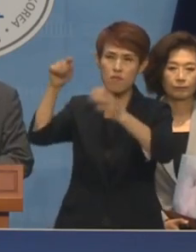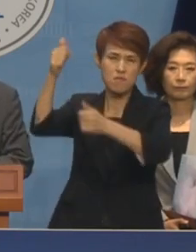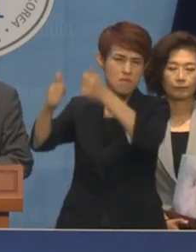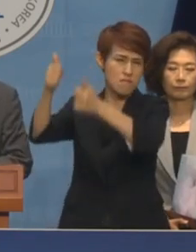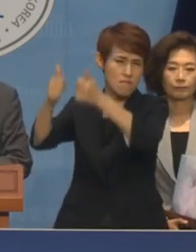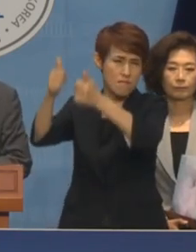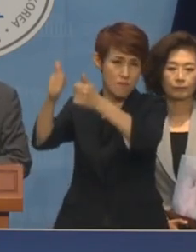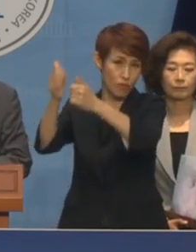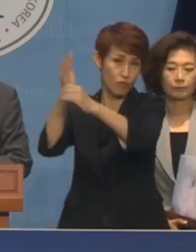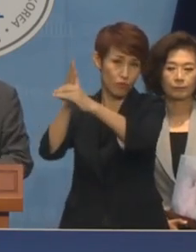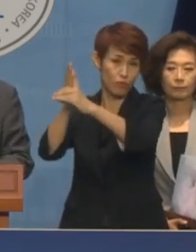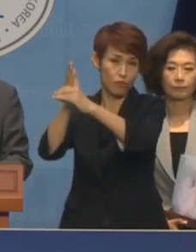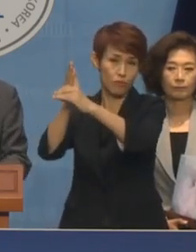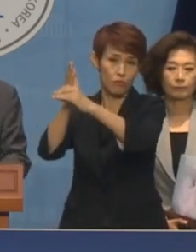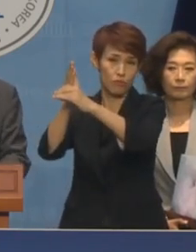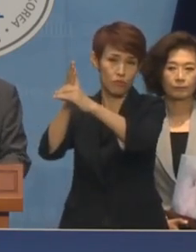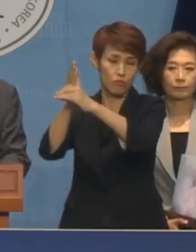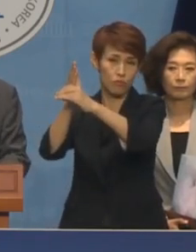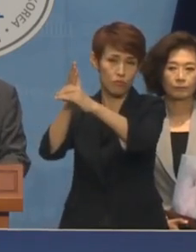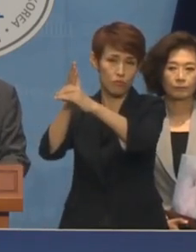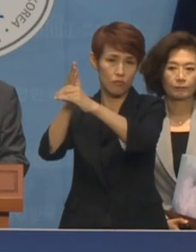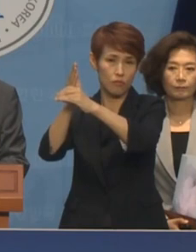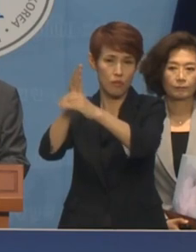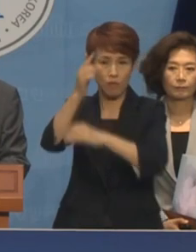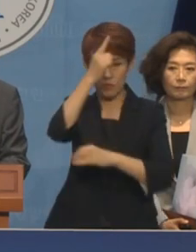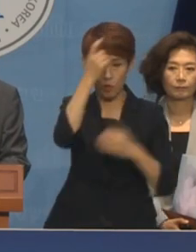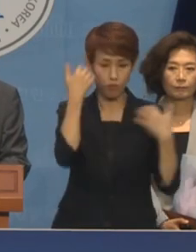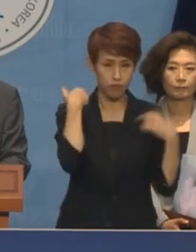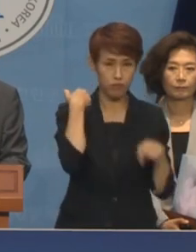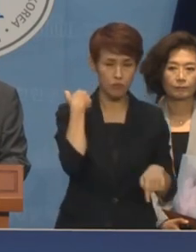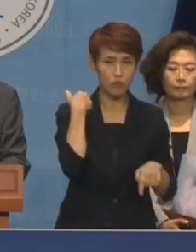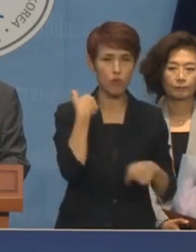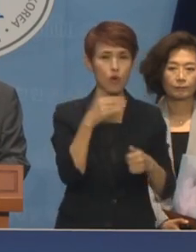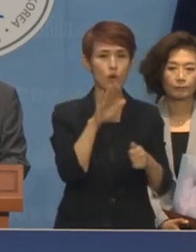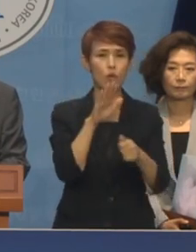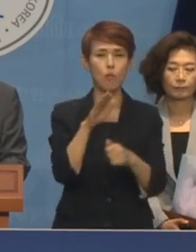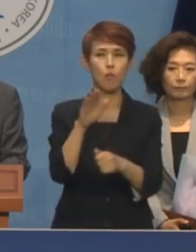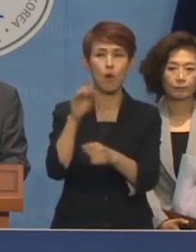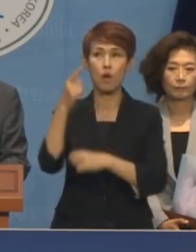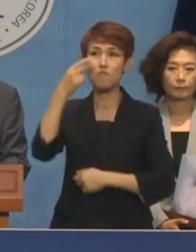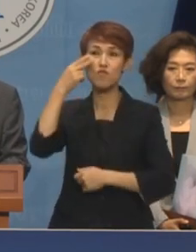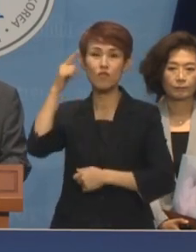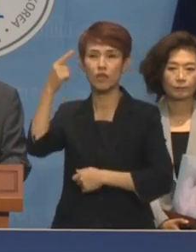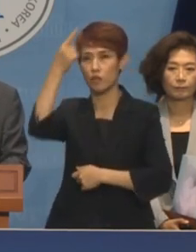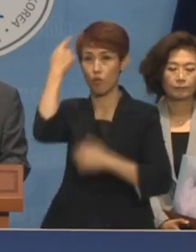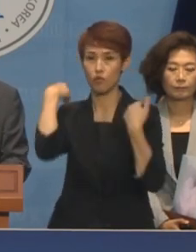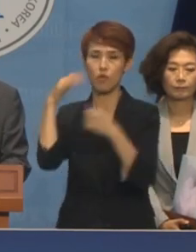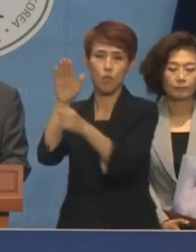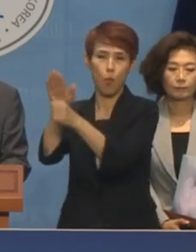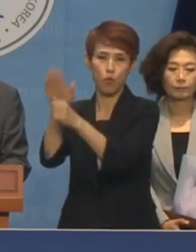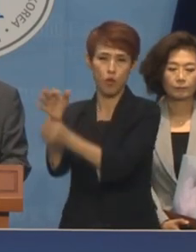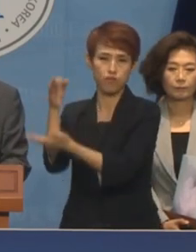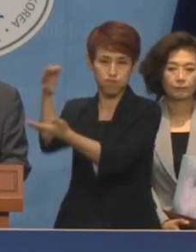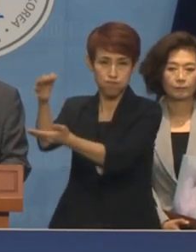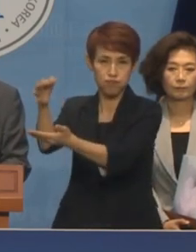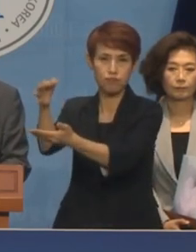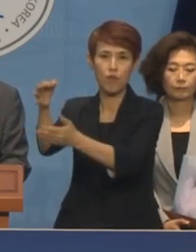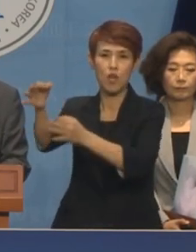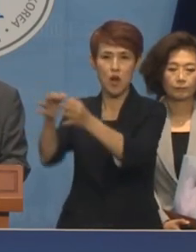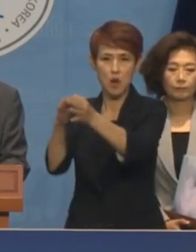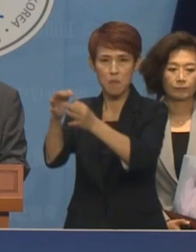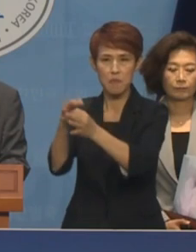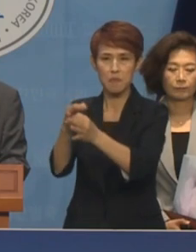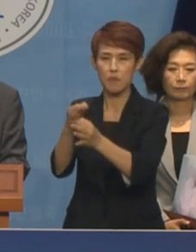치열해지고 있습니다. 이와 관련해서 외국 정부에서는 보조금을 지원하는 대가로 영업 기밀 등 핵심 정보를 요구하는